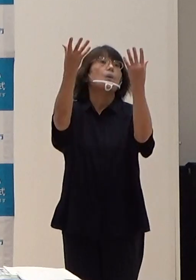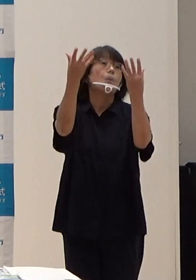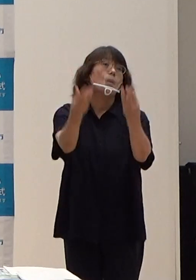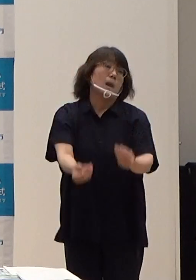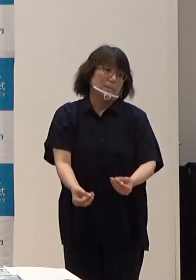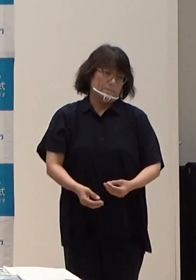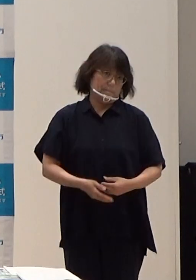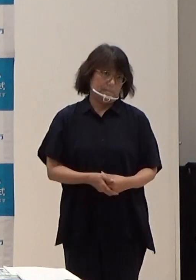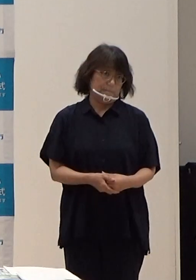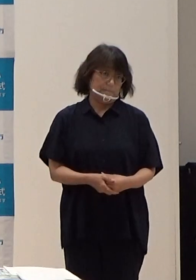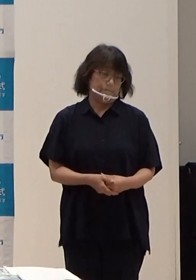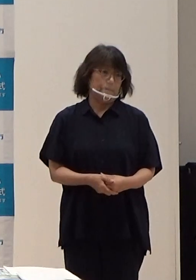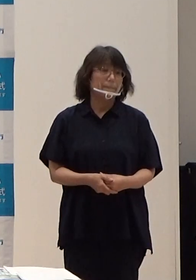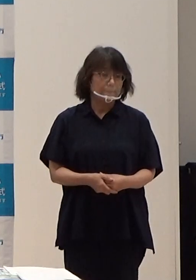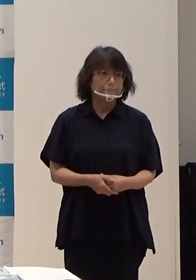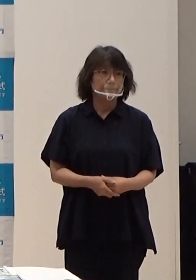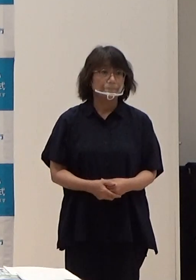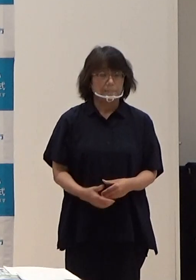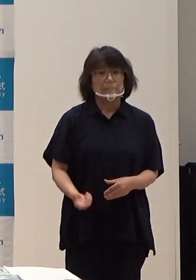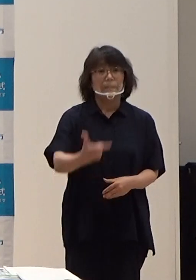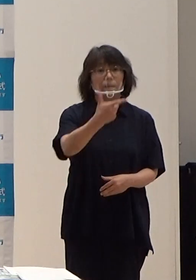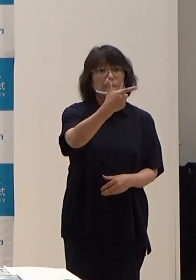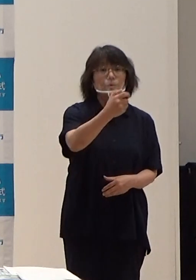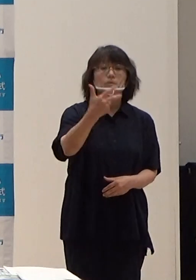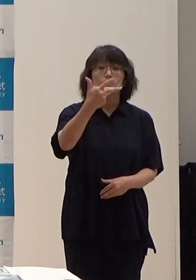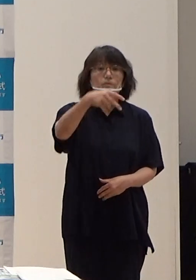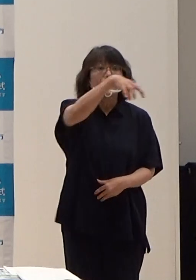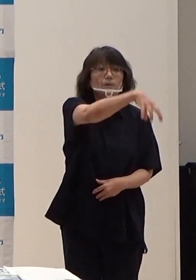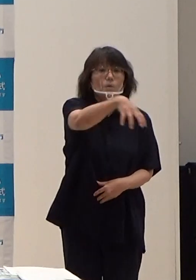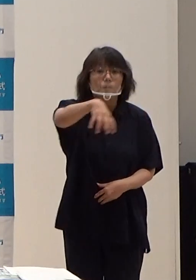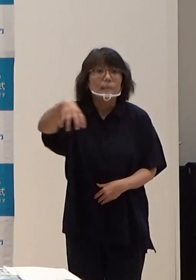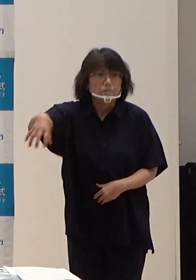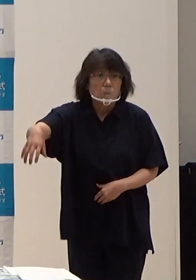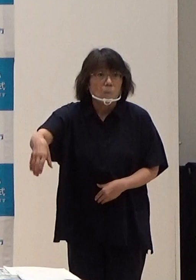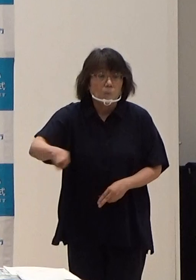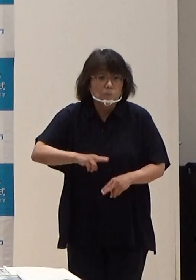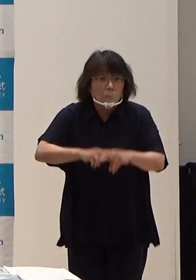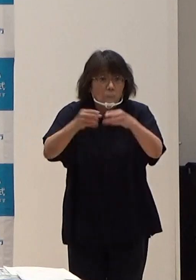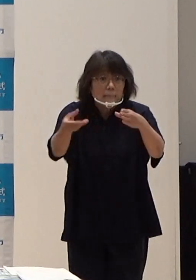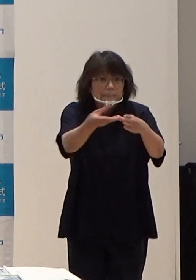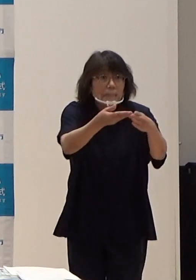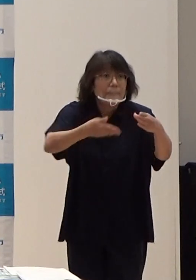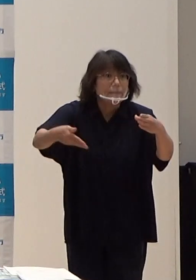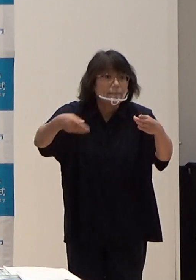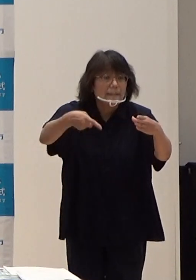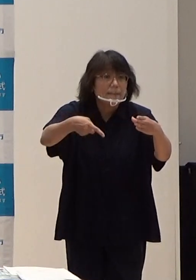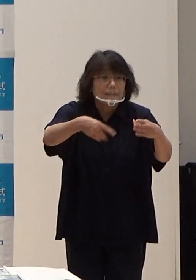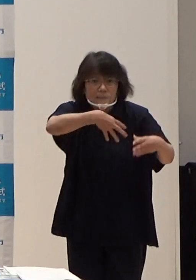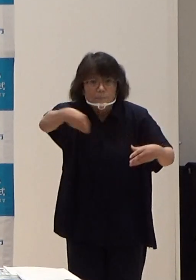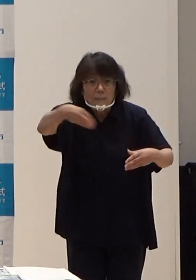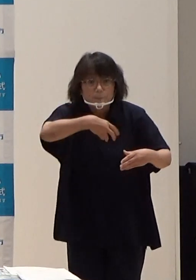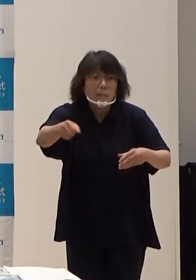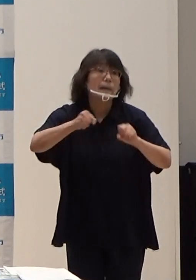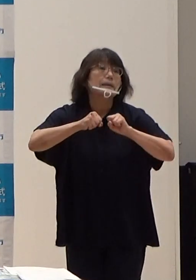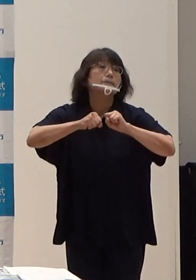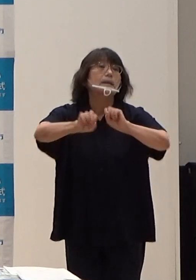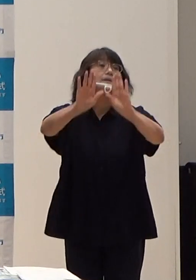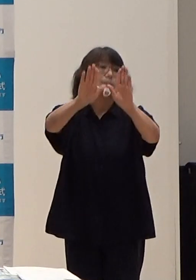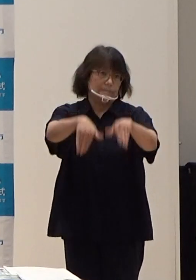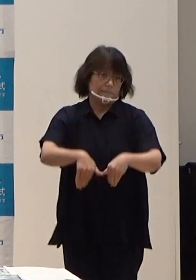池のうち67箇所については、対策を行ったところでございます。以上です